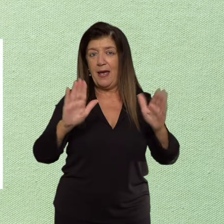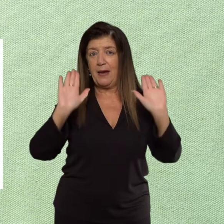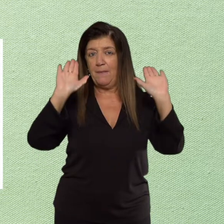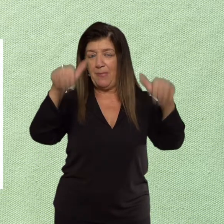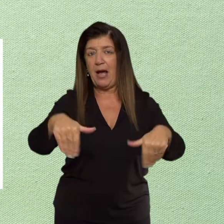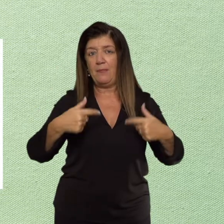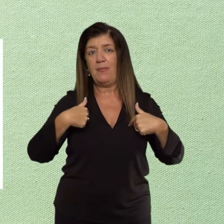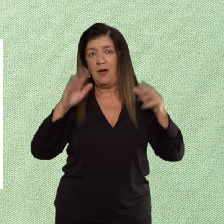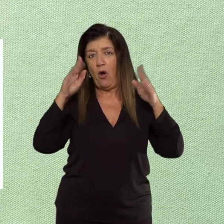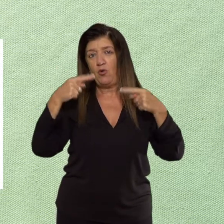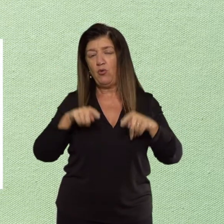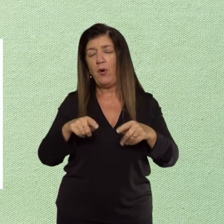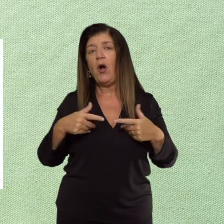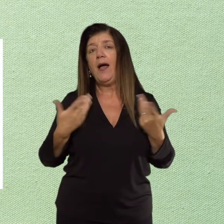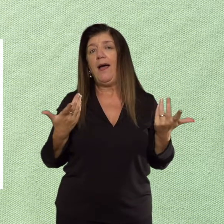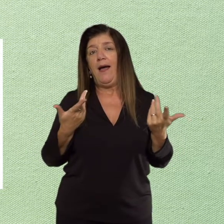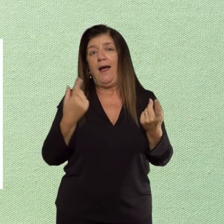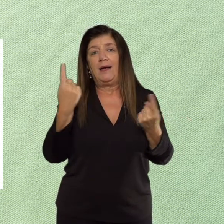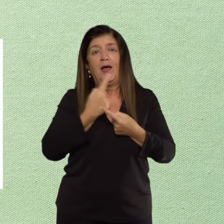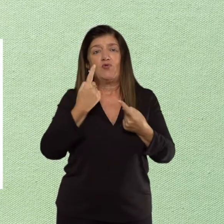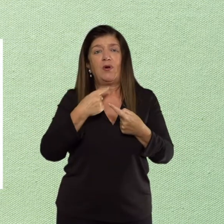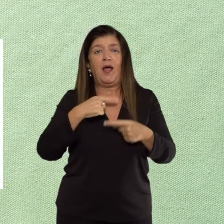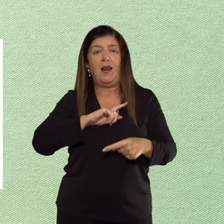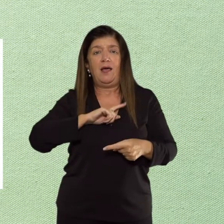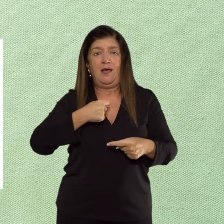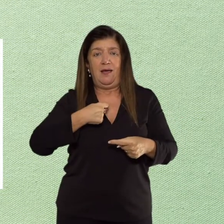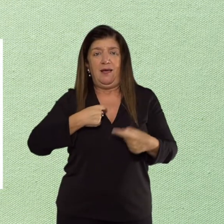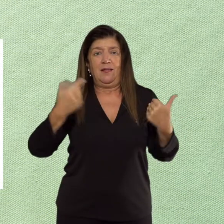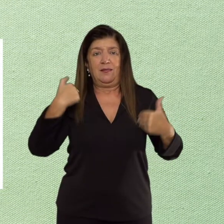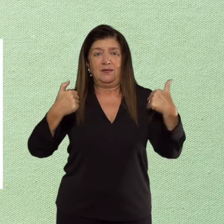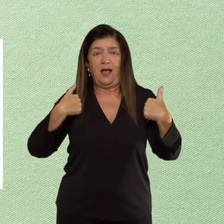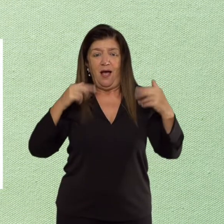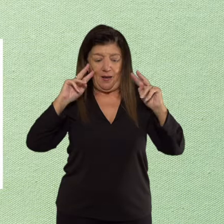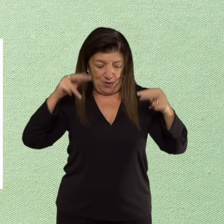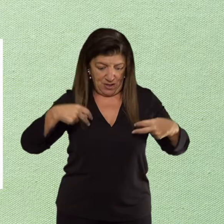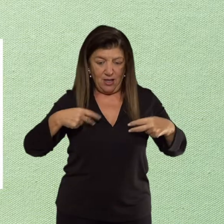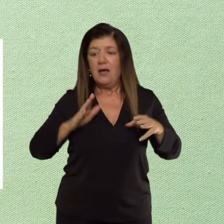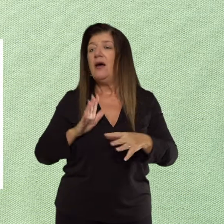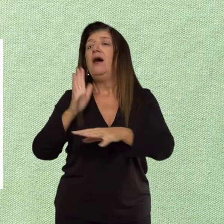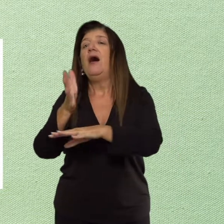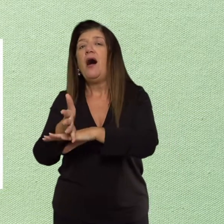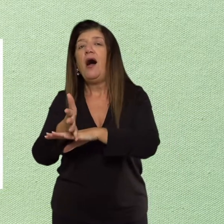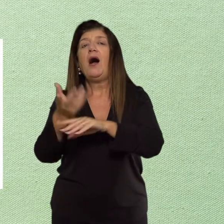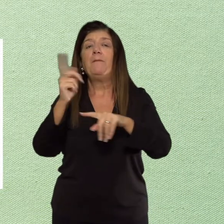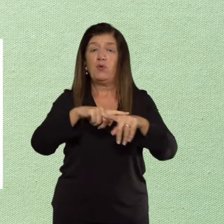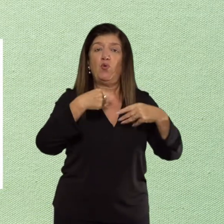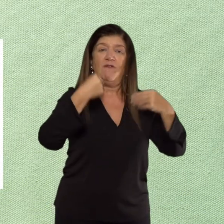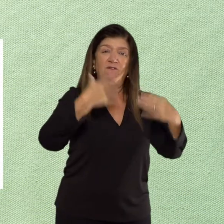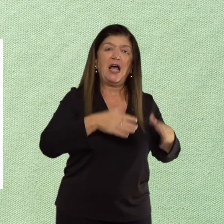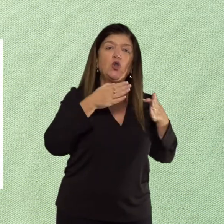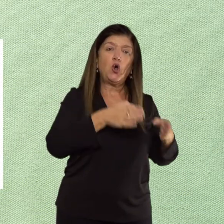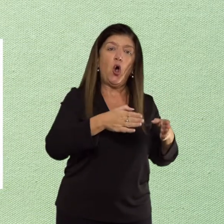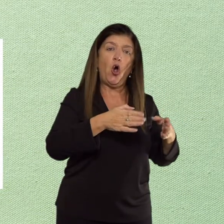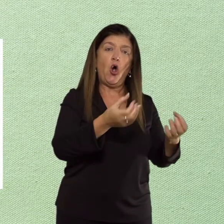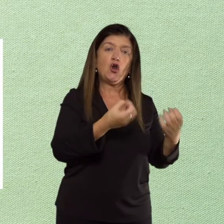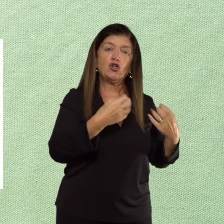ragionando con la mia disabilità mi ha portato a fare un confronto, ho fatto anche un corso sul disability management in modo tale